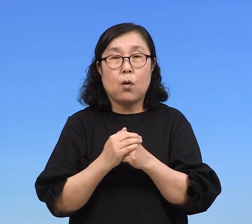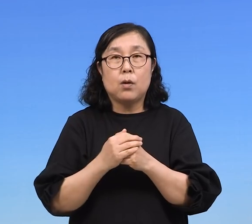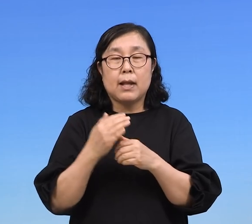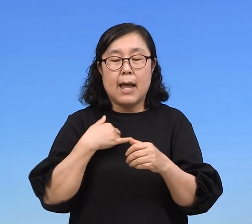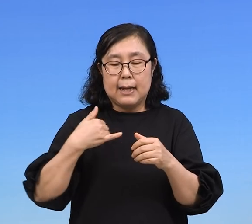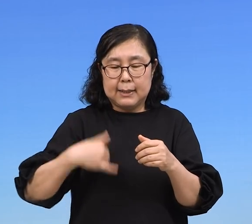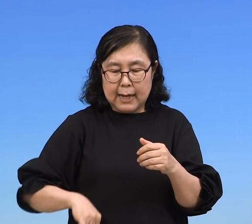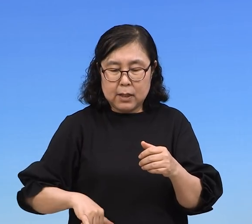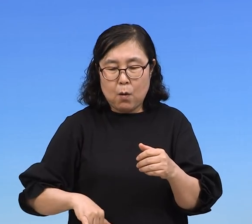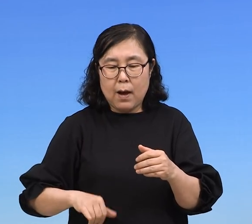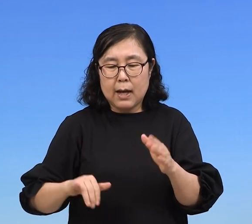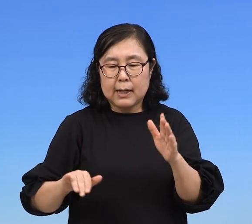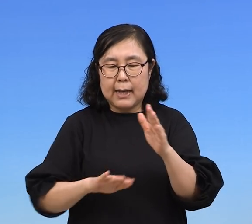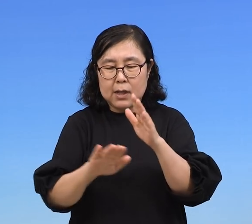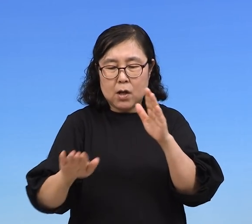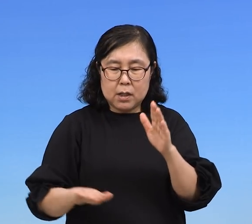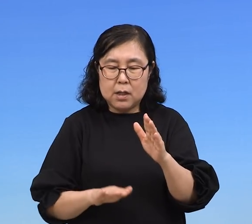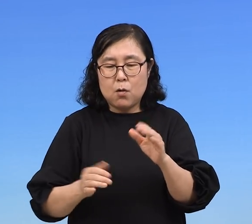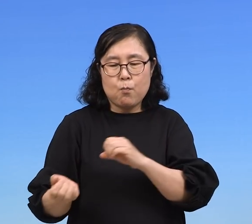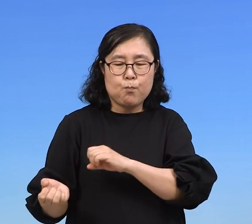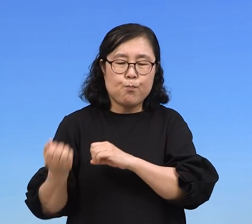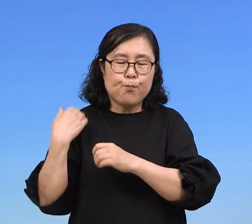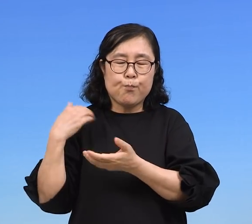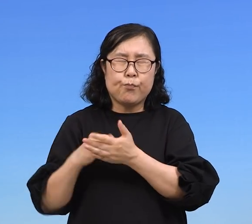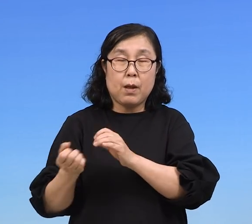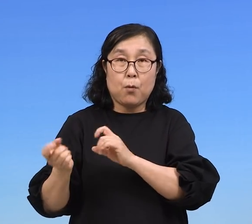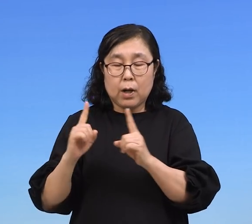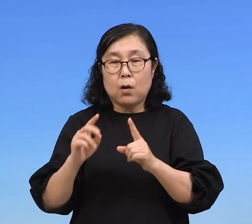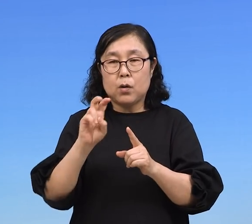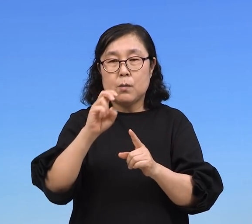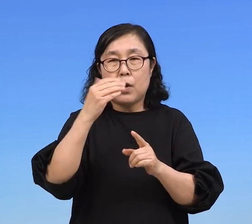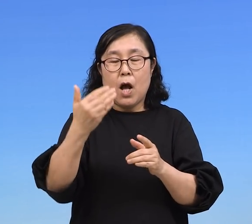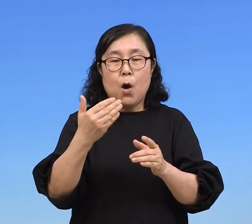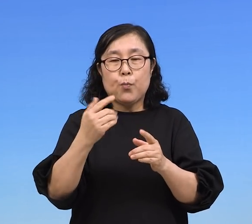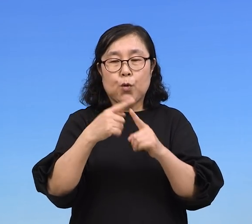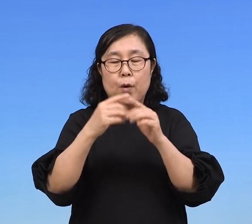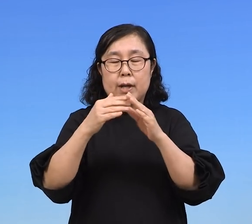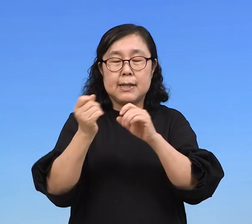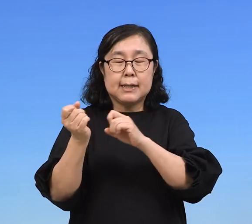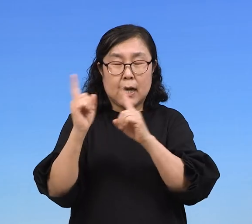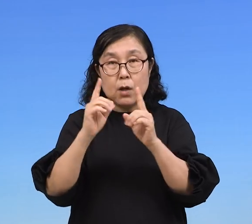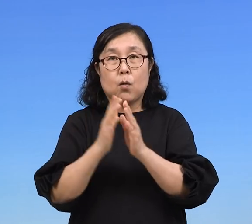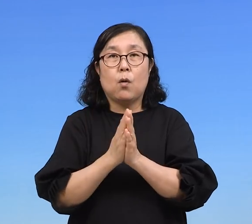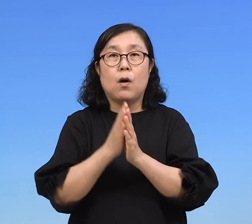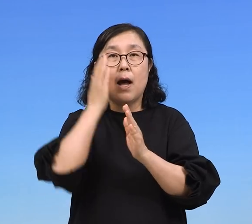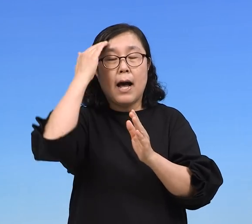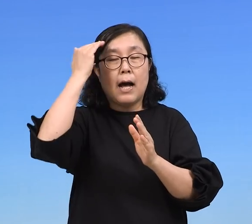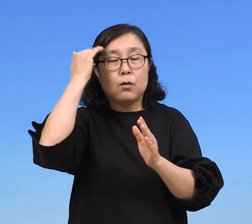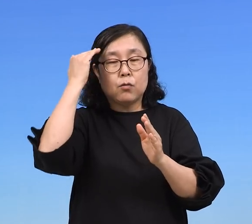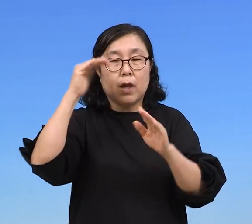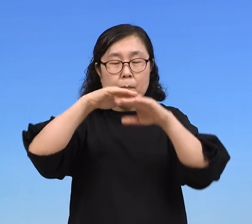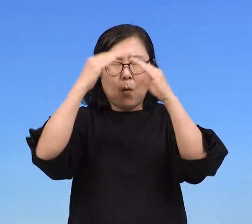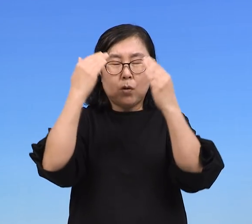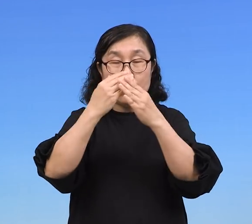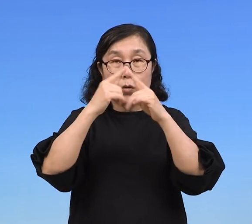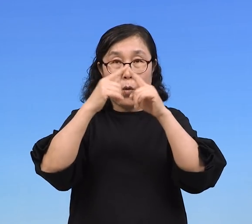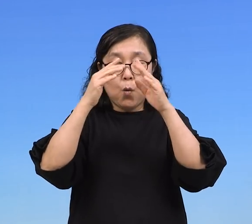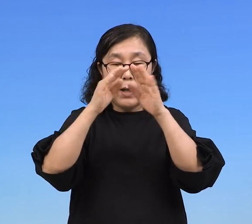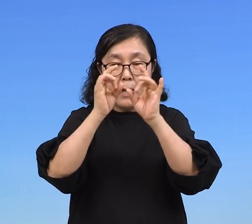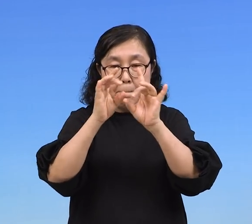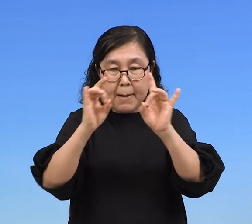내 자녀들을 살리고 가정을 회복시키고 아버지 이 말씀이 29교회를 살리고 한국의